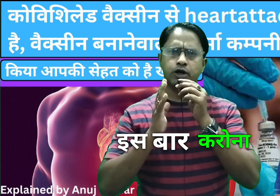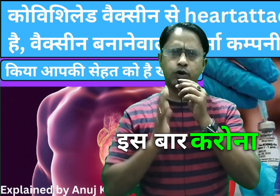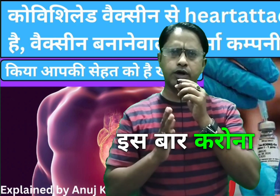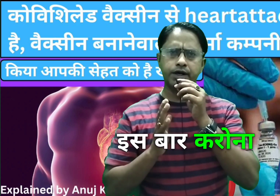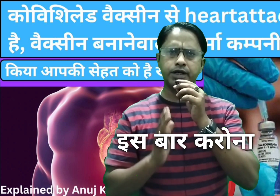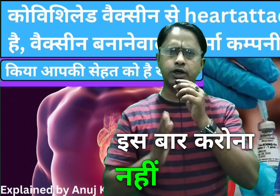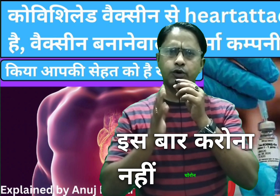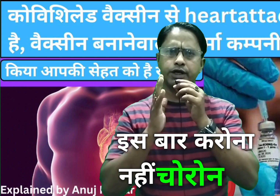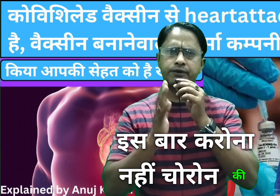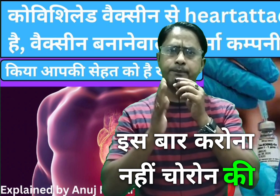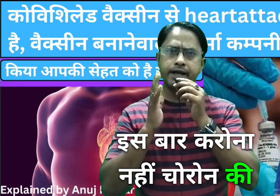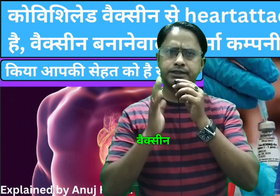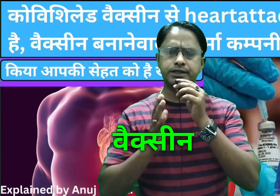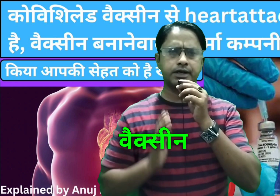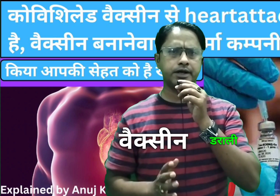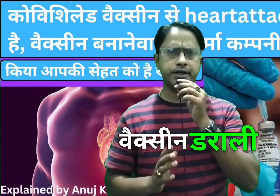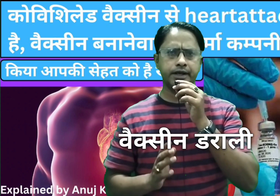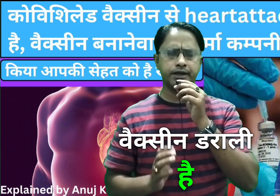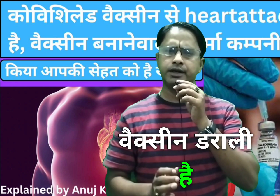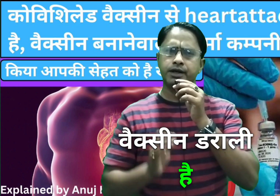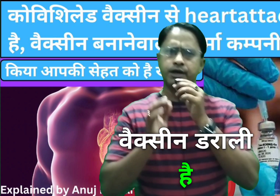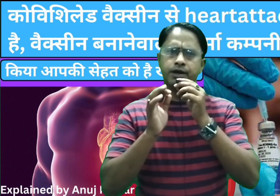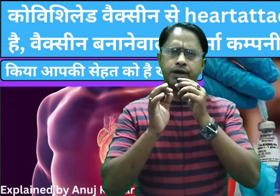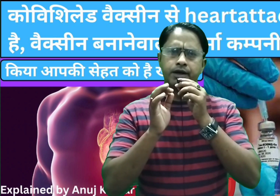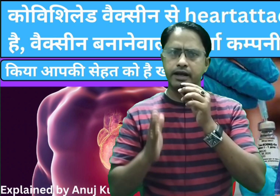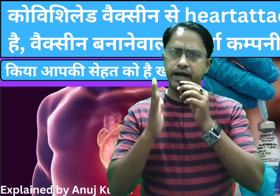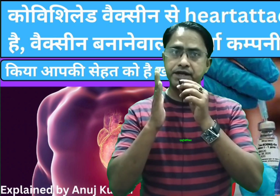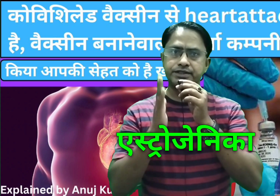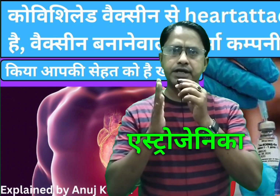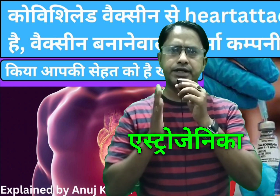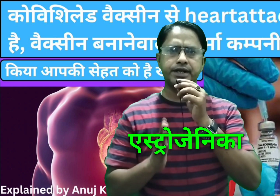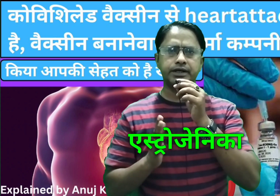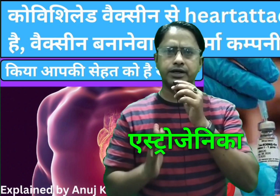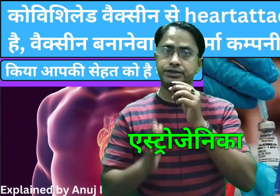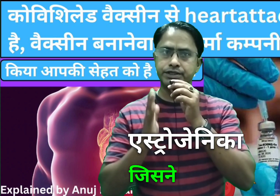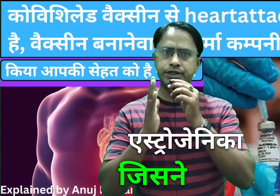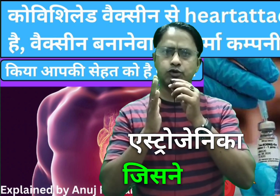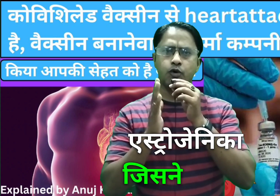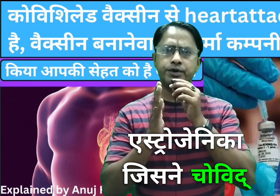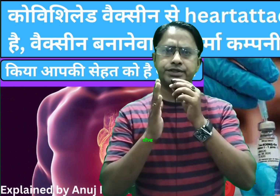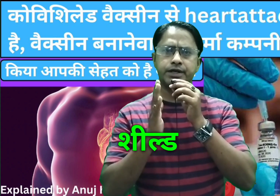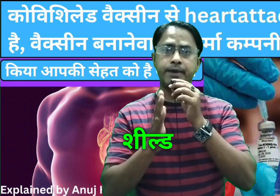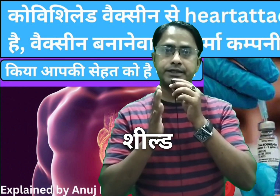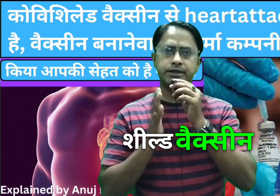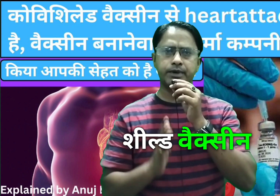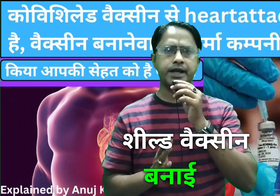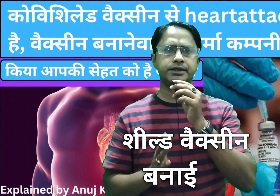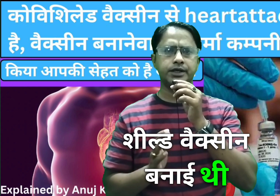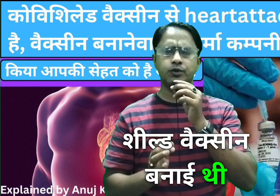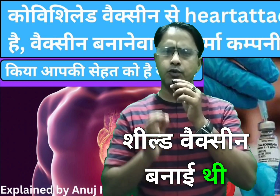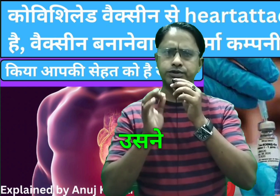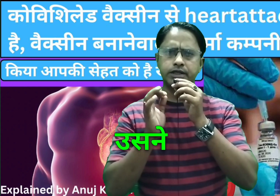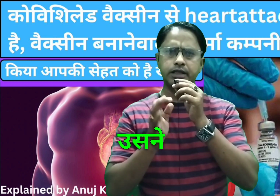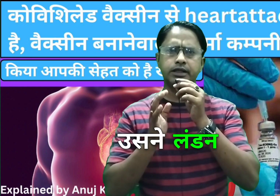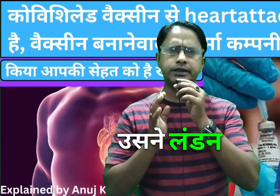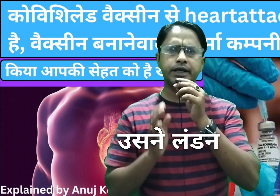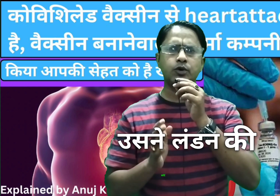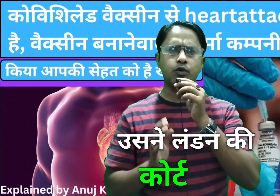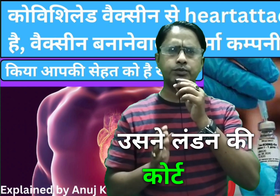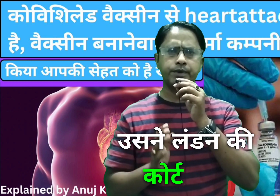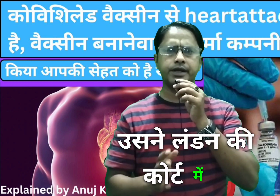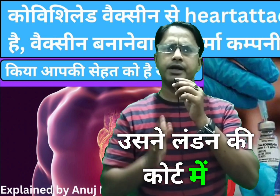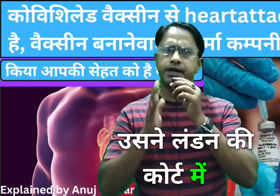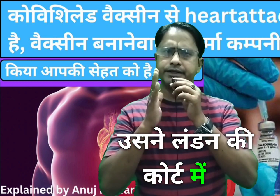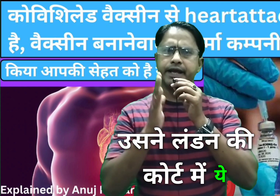इस बार कोरोना नहीं, कोरोना की वैक्सीन डरा रही है। एस्ट्राजेनेका, जिसने कोविशील्ड वैक्सीन बनाई थी, उसने लंदन